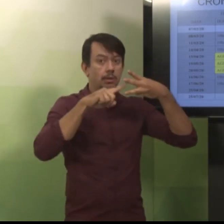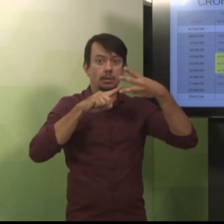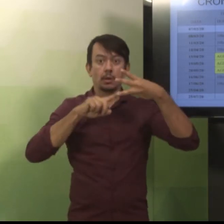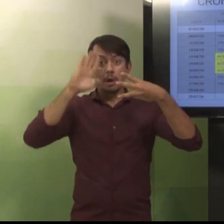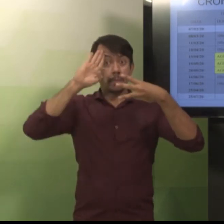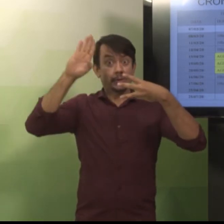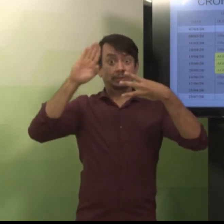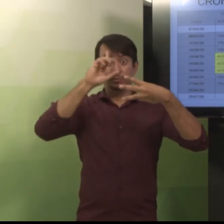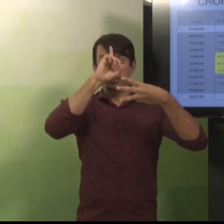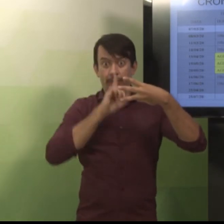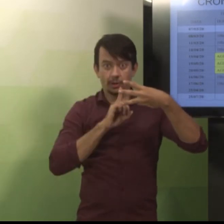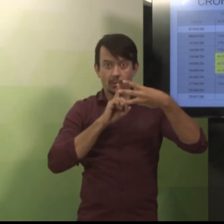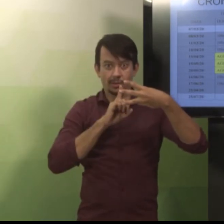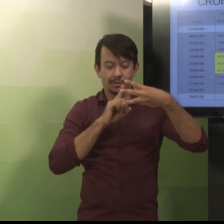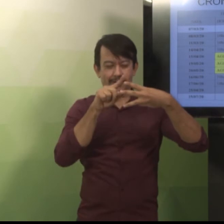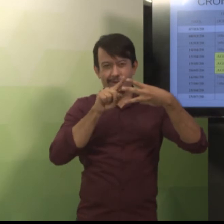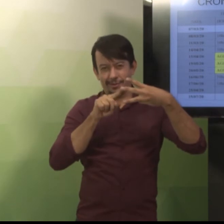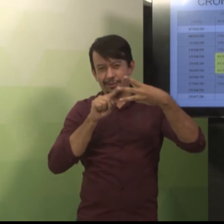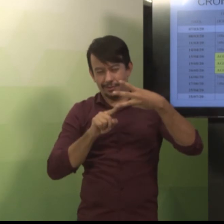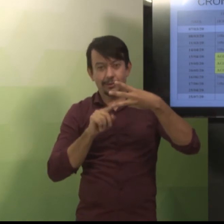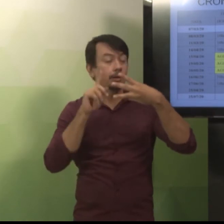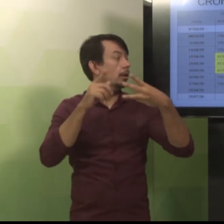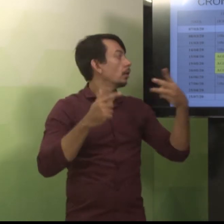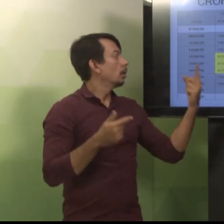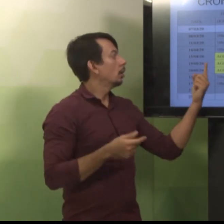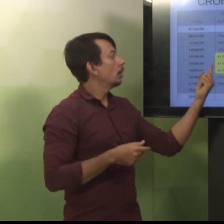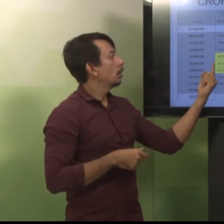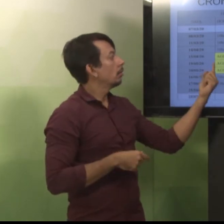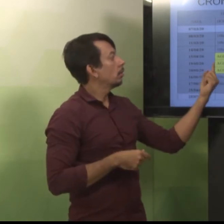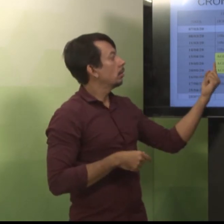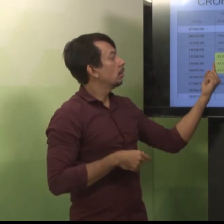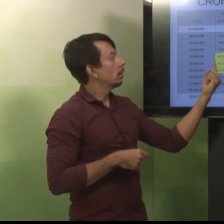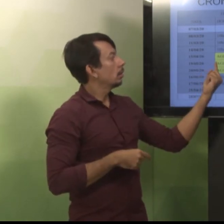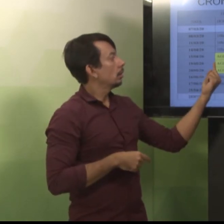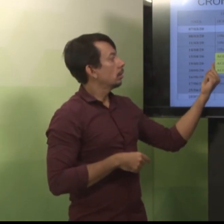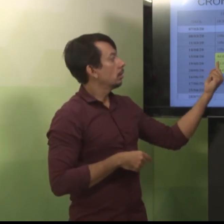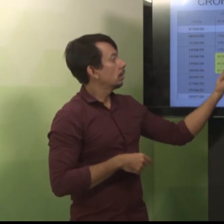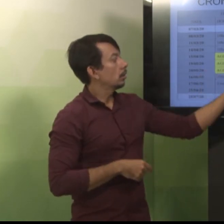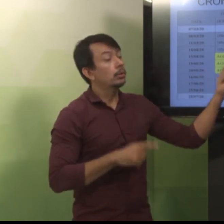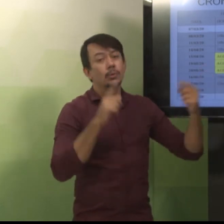marcar, ok? Esses 3 dias aqui em amarelo, nós vamos marcar.